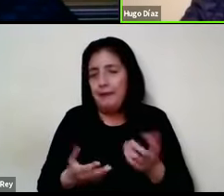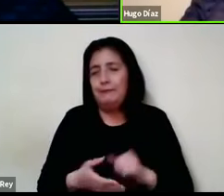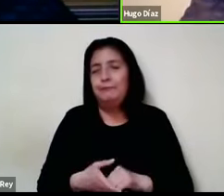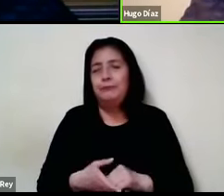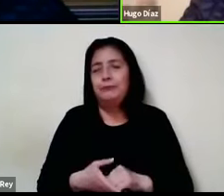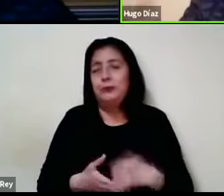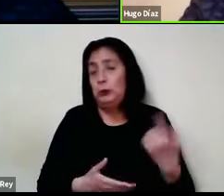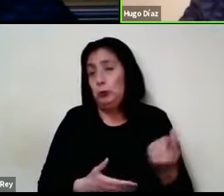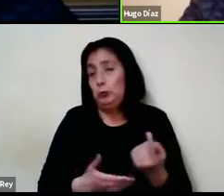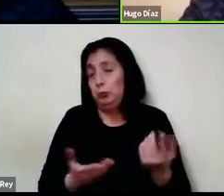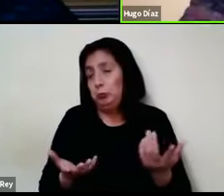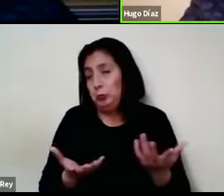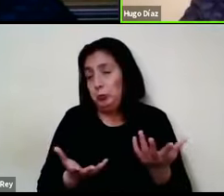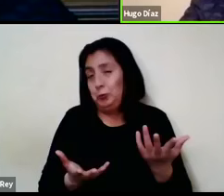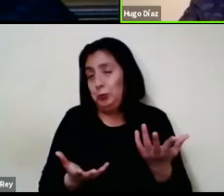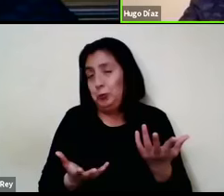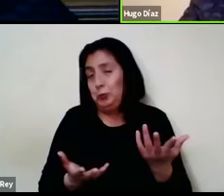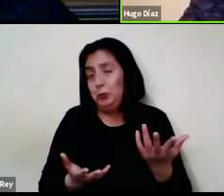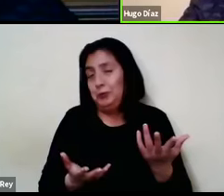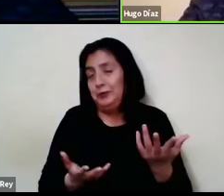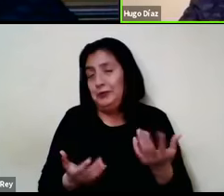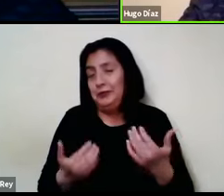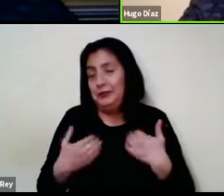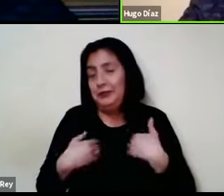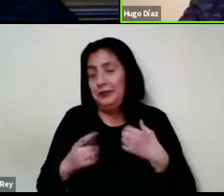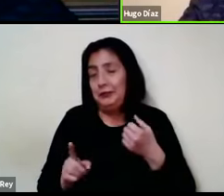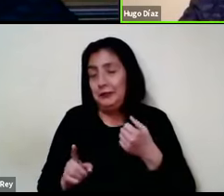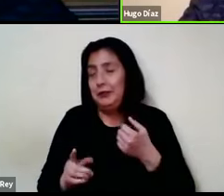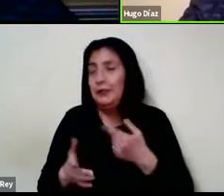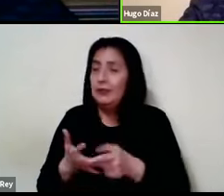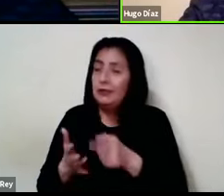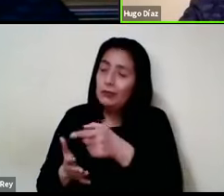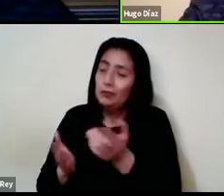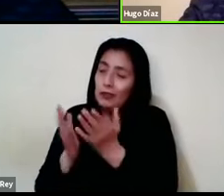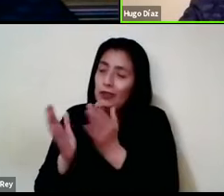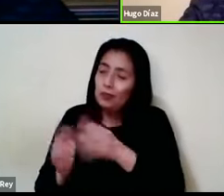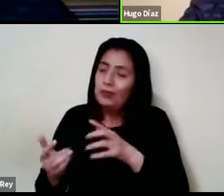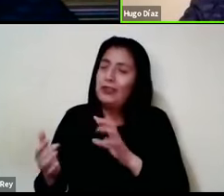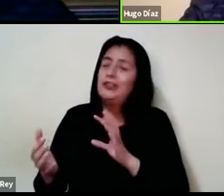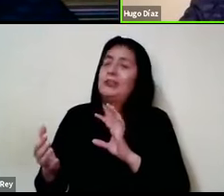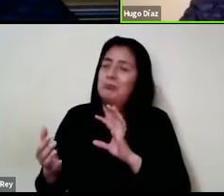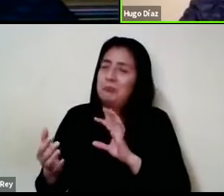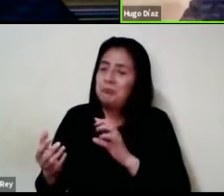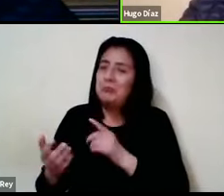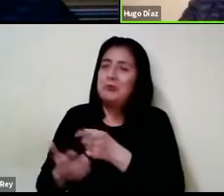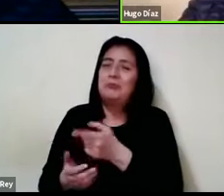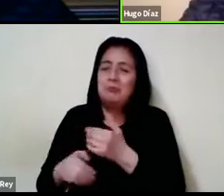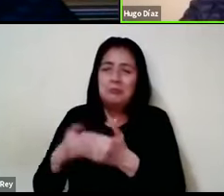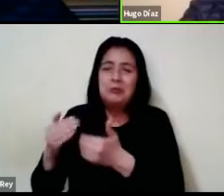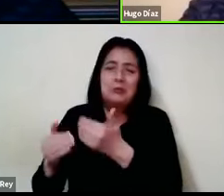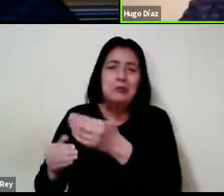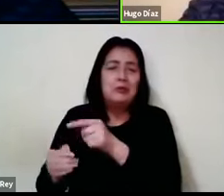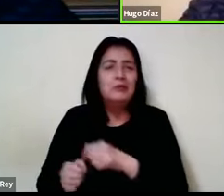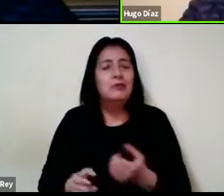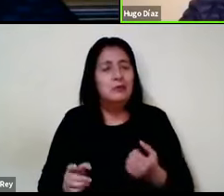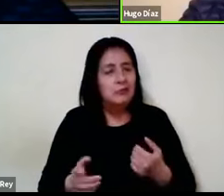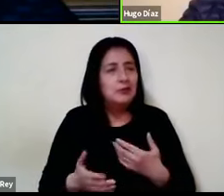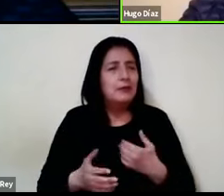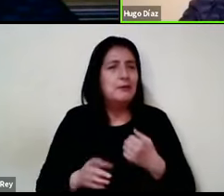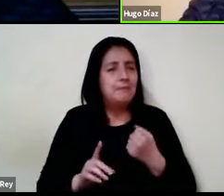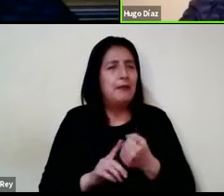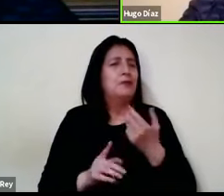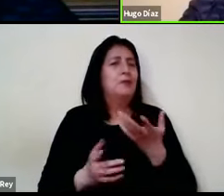no solamente de tener impactos con tus estudiantes, sino tener ya un impacto